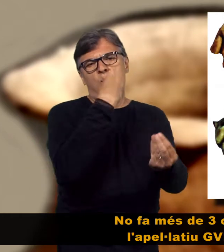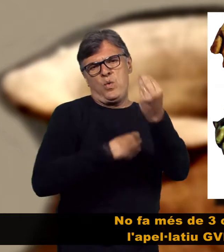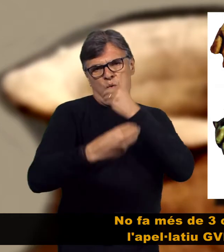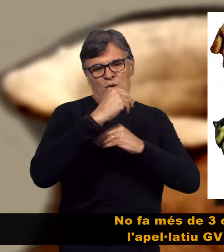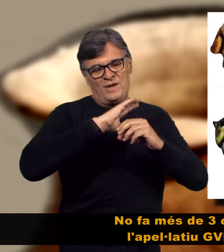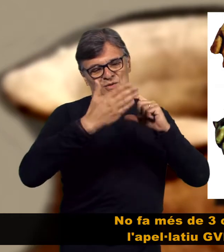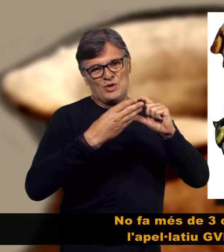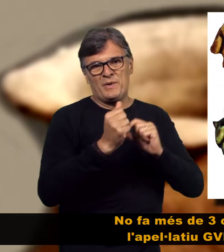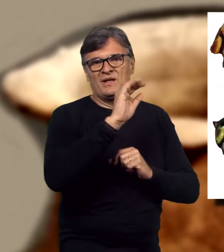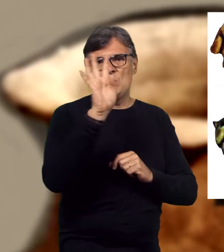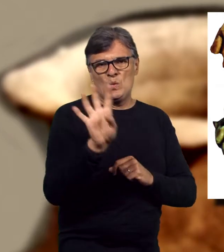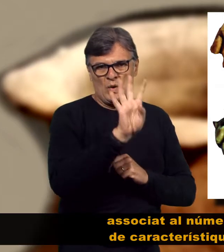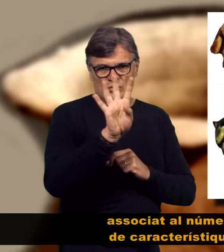per tant, de característiques negatives.